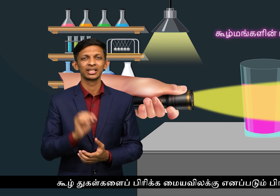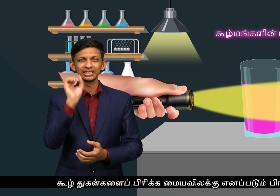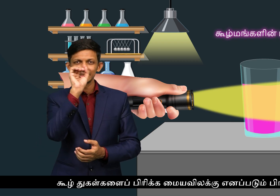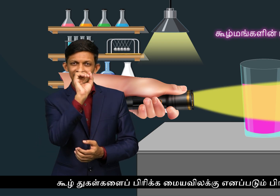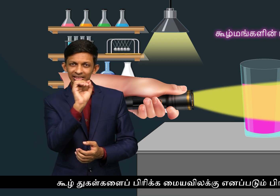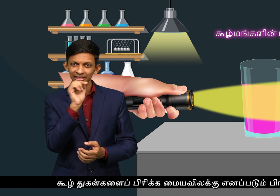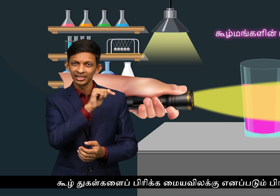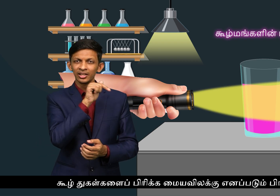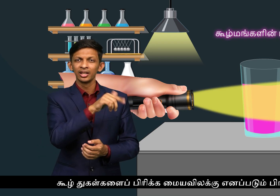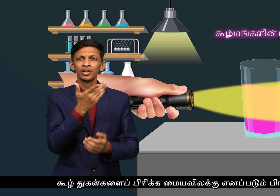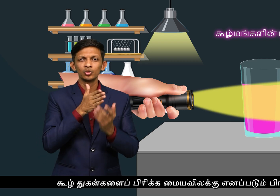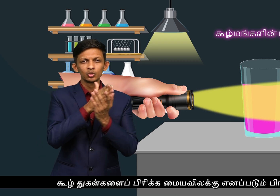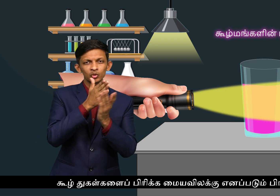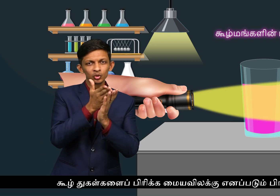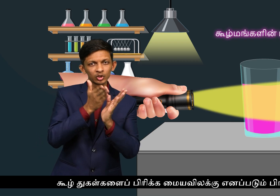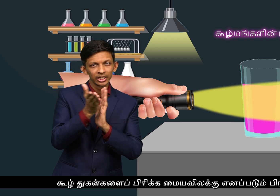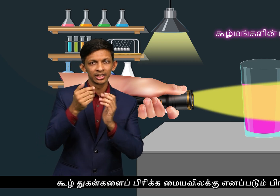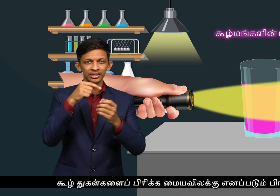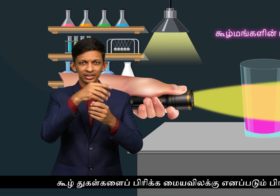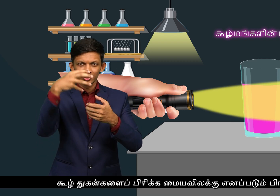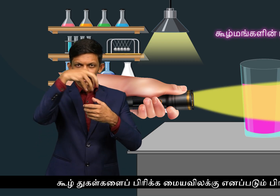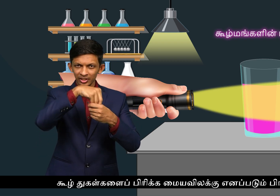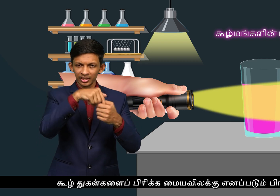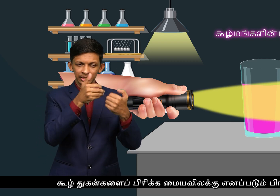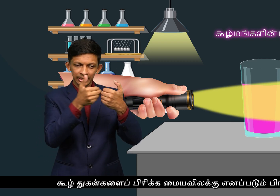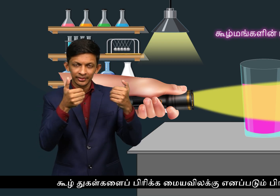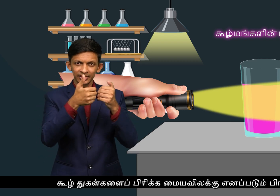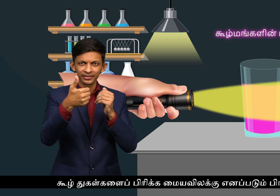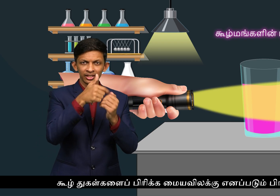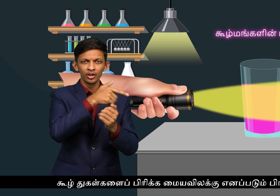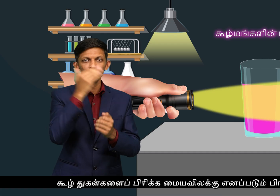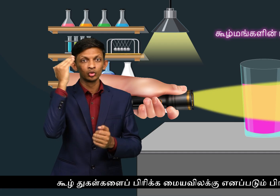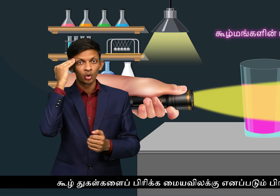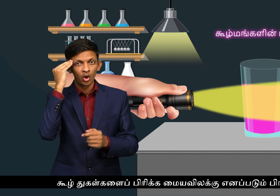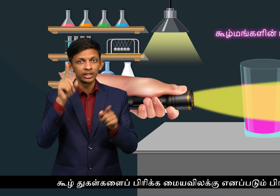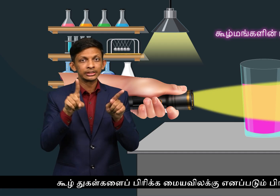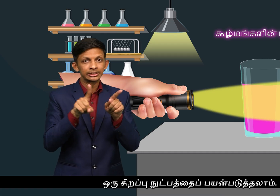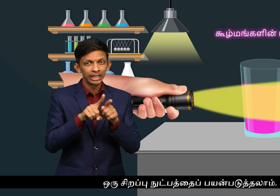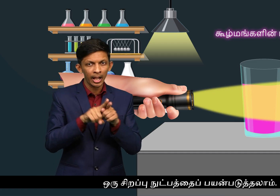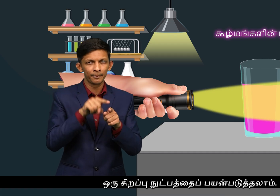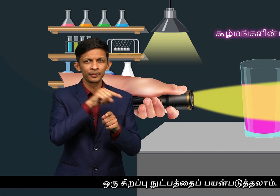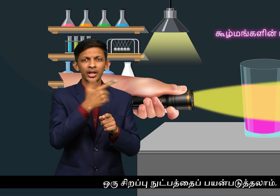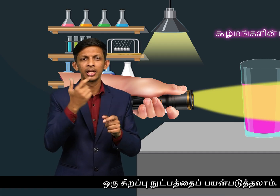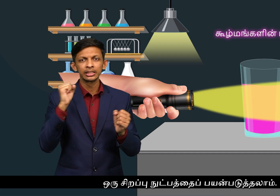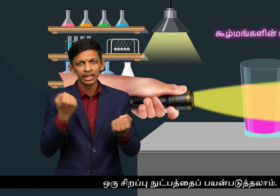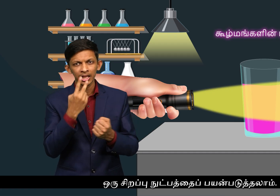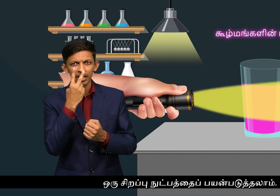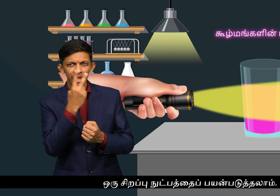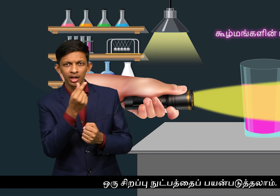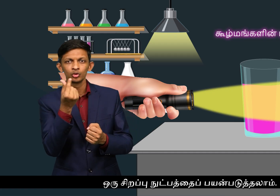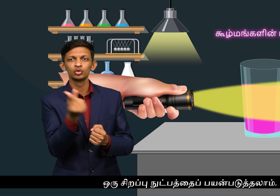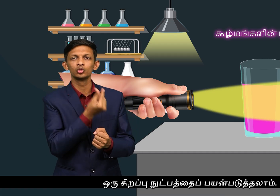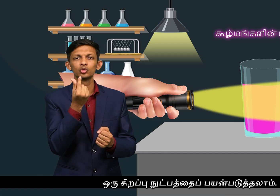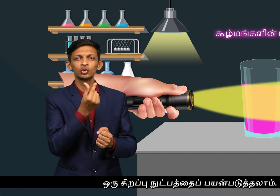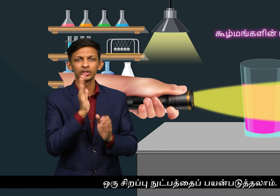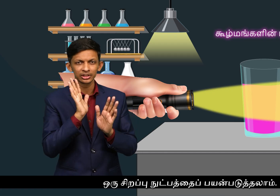கூழ் துகள்களை பிரிக்க மைய விலக்கு எனப்படும் பிரிப்புக்கான ஒரு சிறப்பு நுட்பத்தை